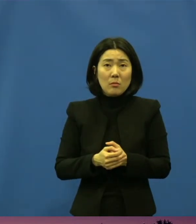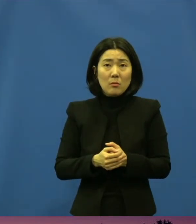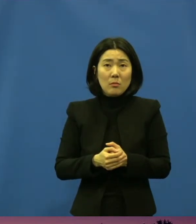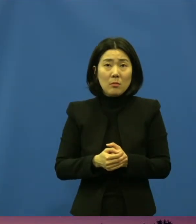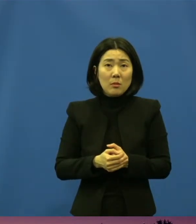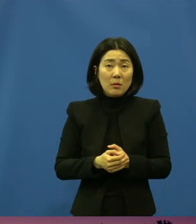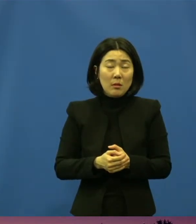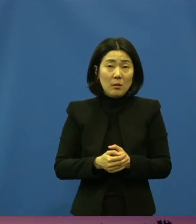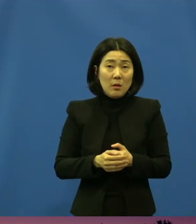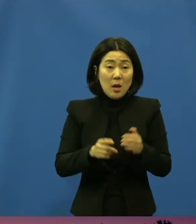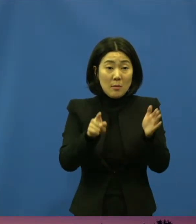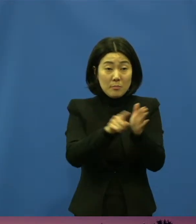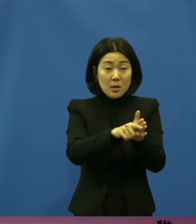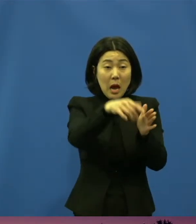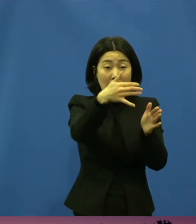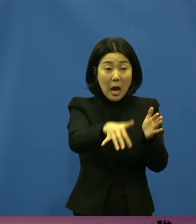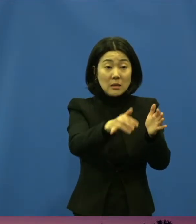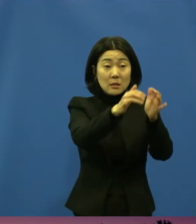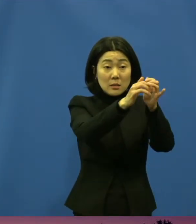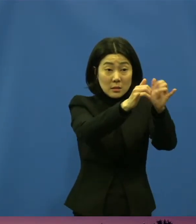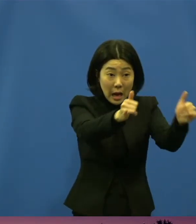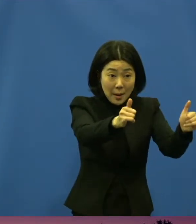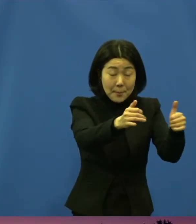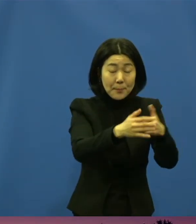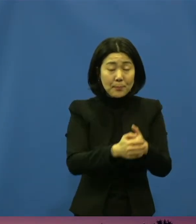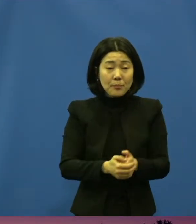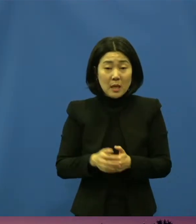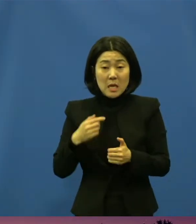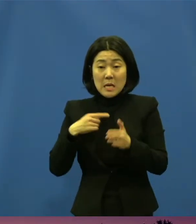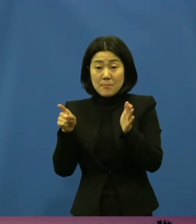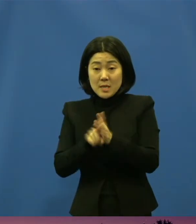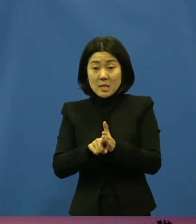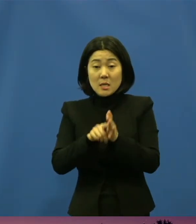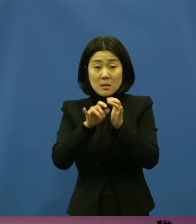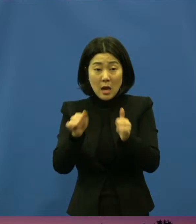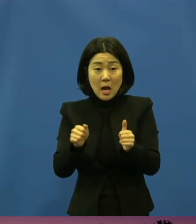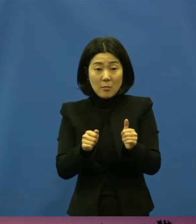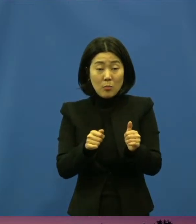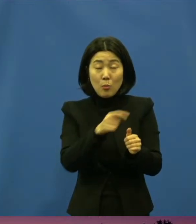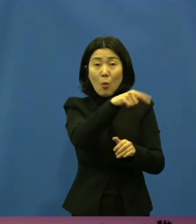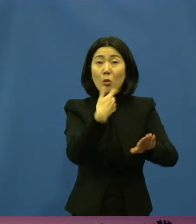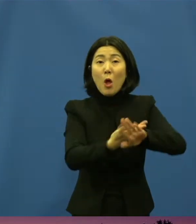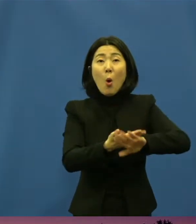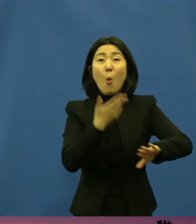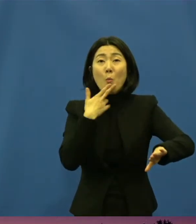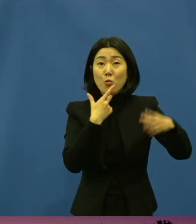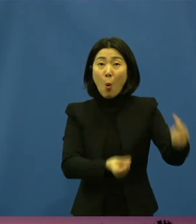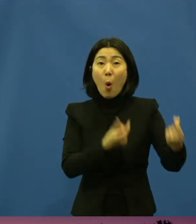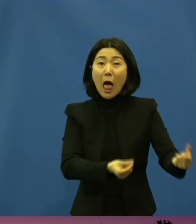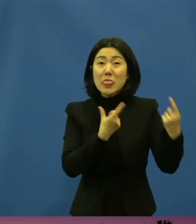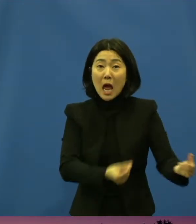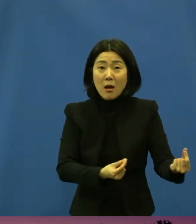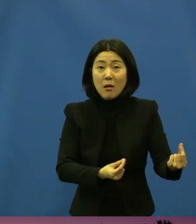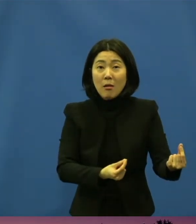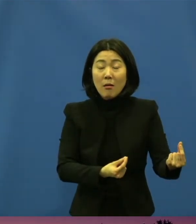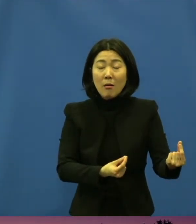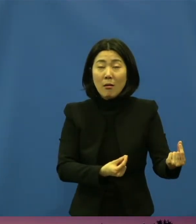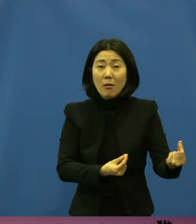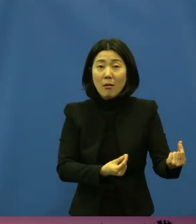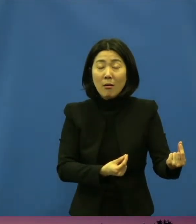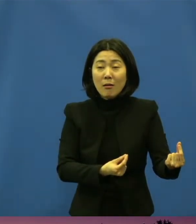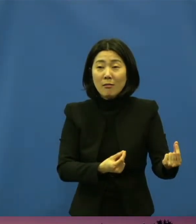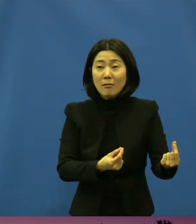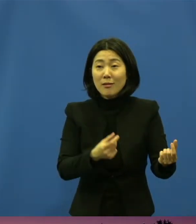여러분, 지금 예수를 믿는 사람들끼리만 만나고 차이를 발견하기 어려워요. 우리